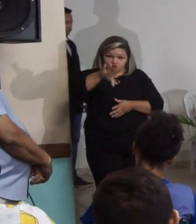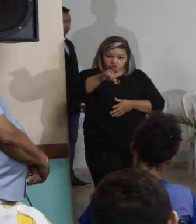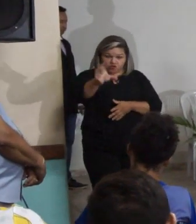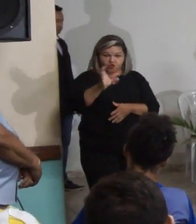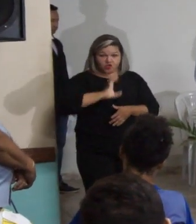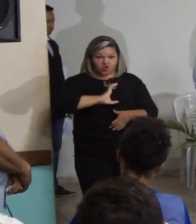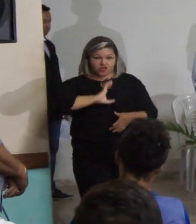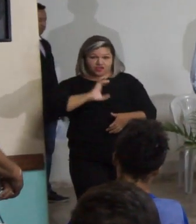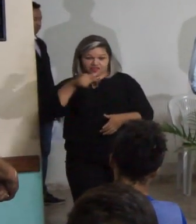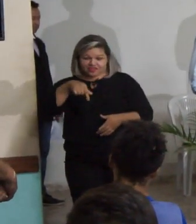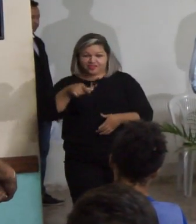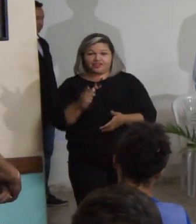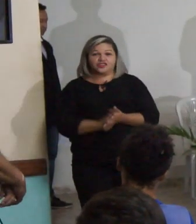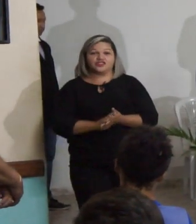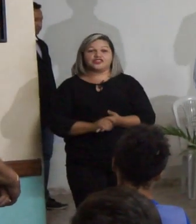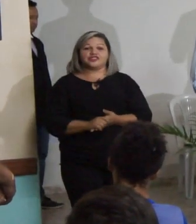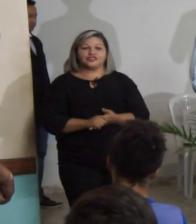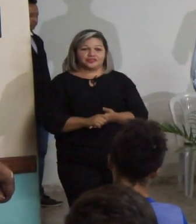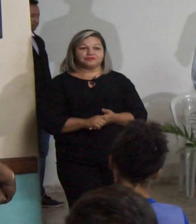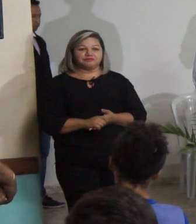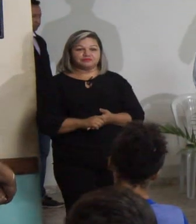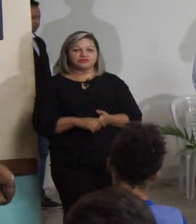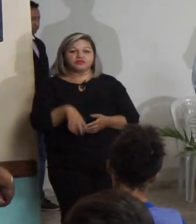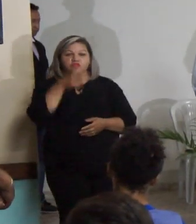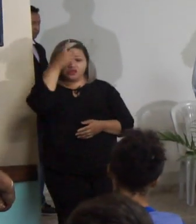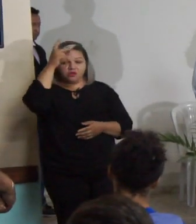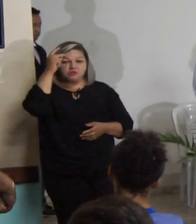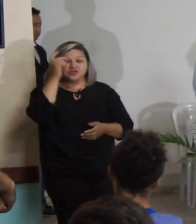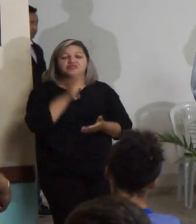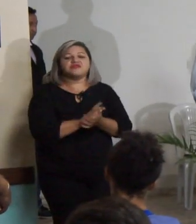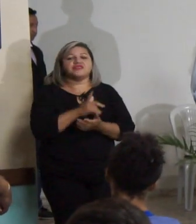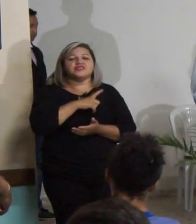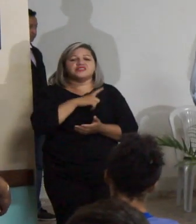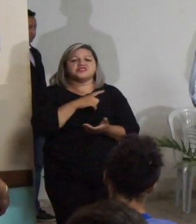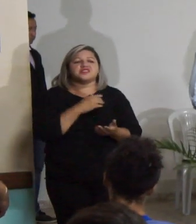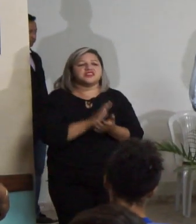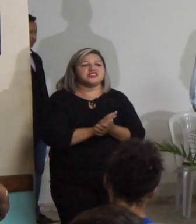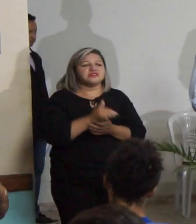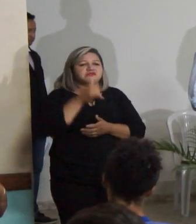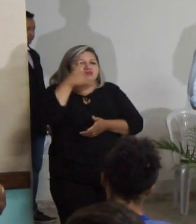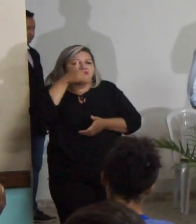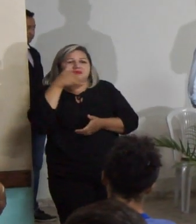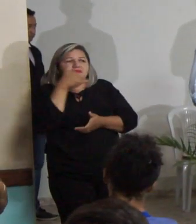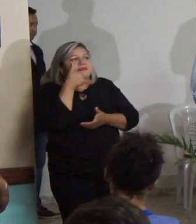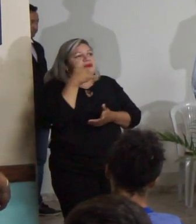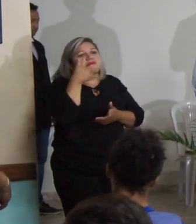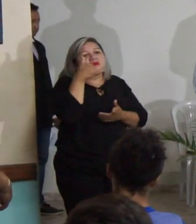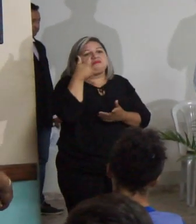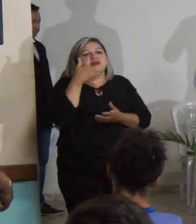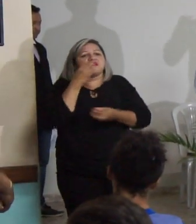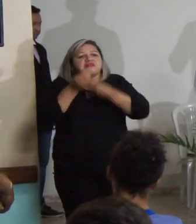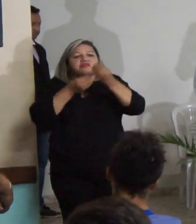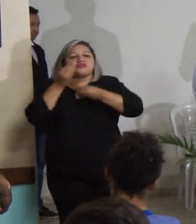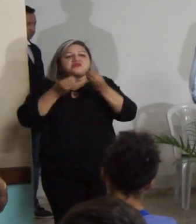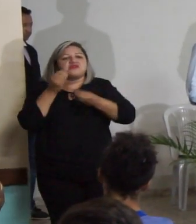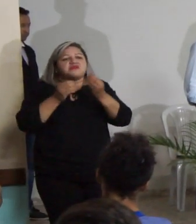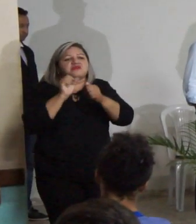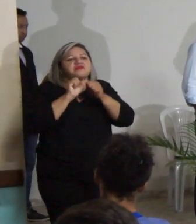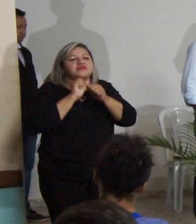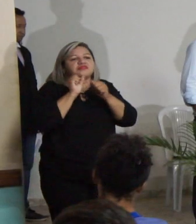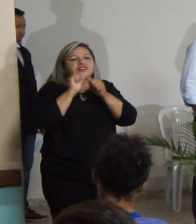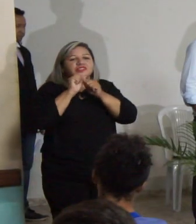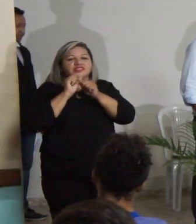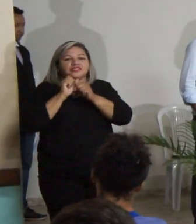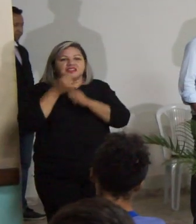e de fora do Nordeste, no geral, perguntando como nós estamos fazendo isso, enquanto a arrecadação está diminuindo.